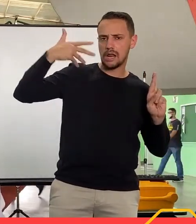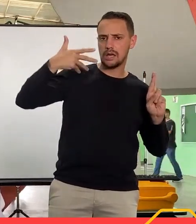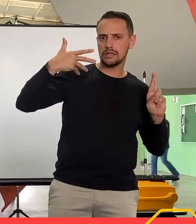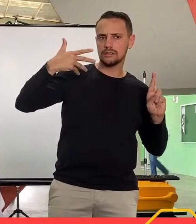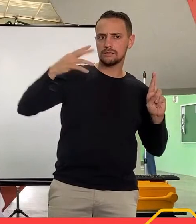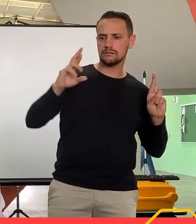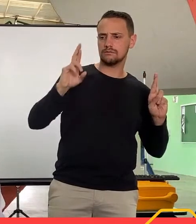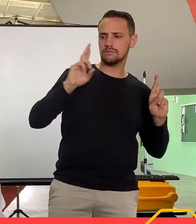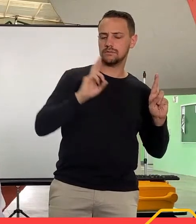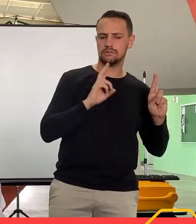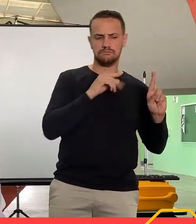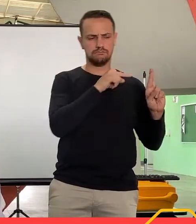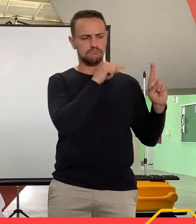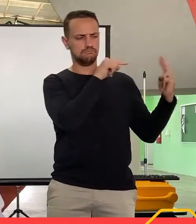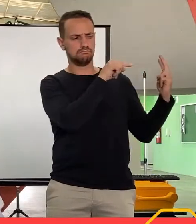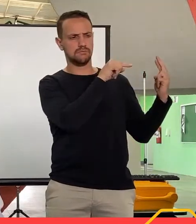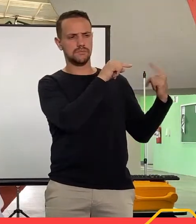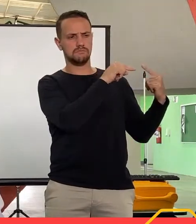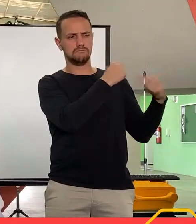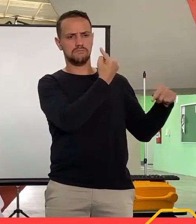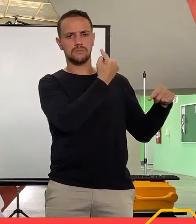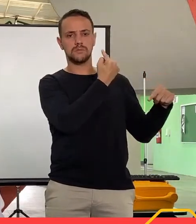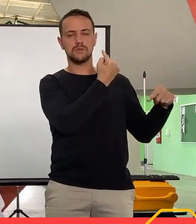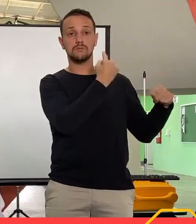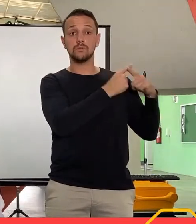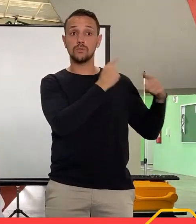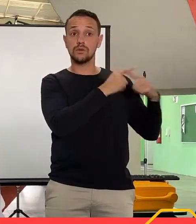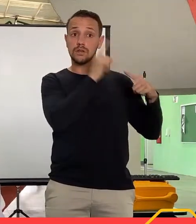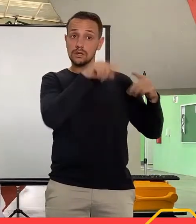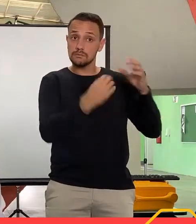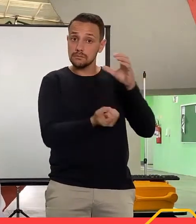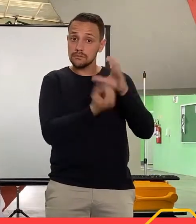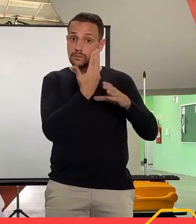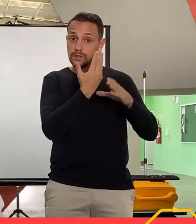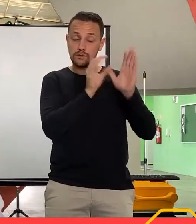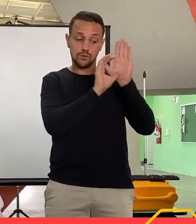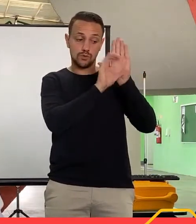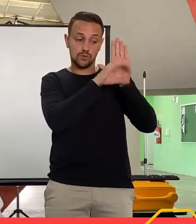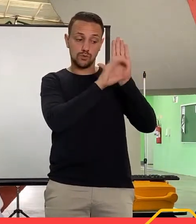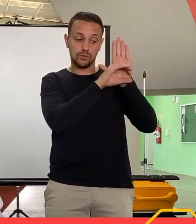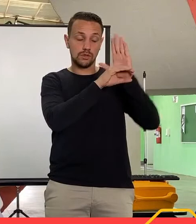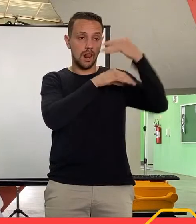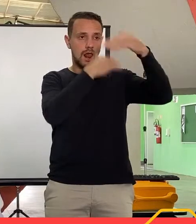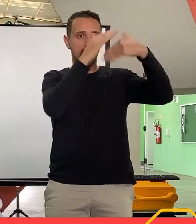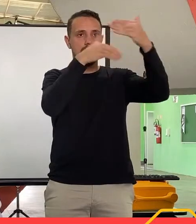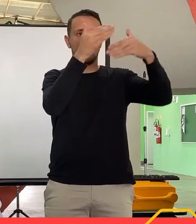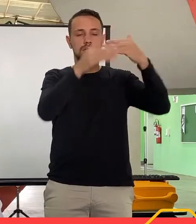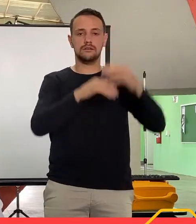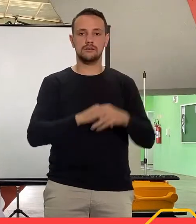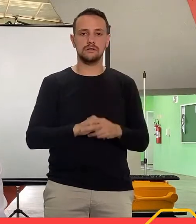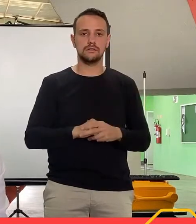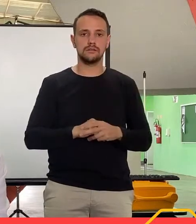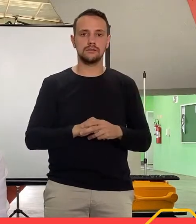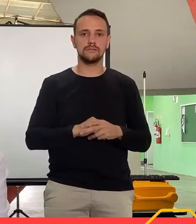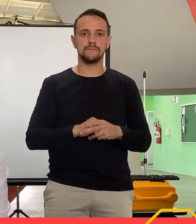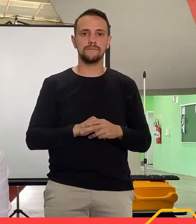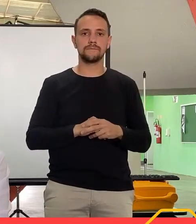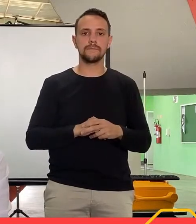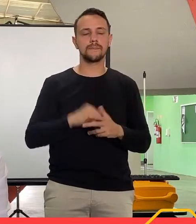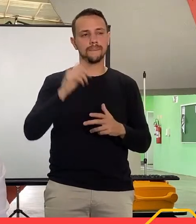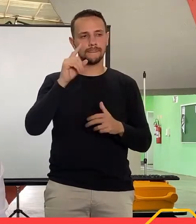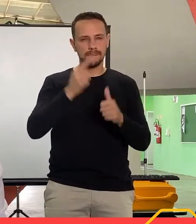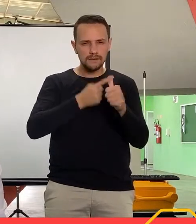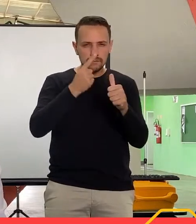sempre isso é considerado do ponto de vista da evolução do conceito. O conceito viveu uma evolução. O